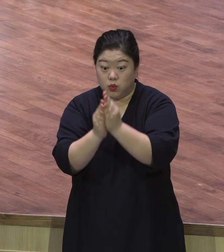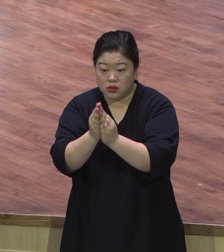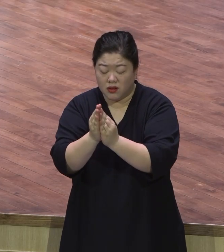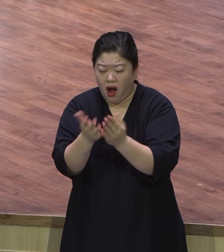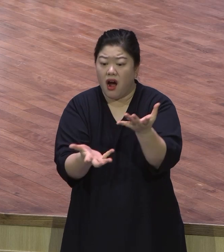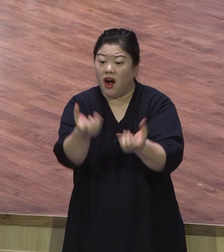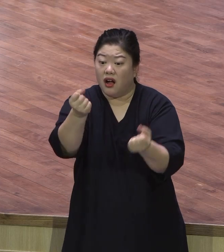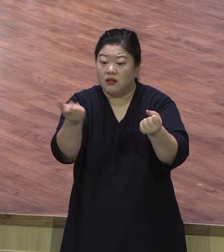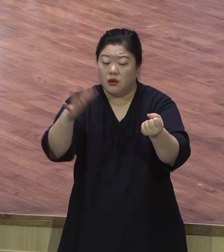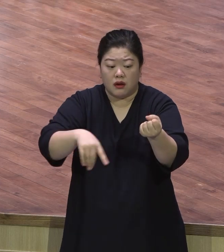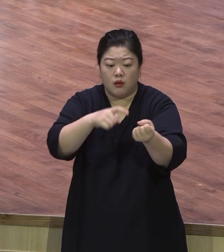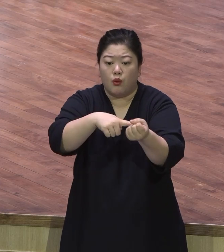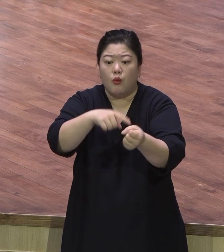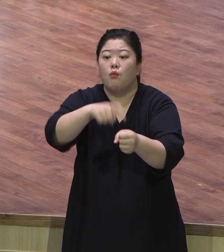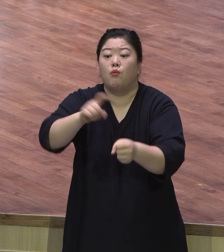거예요.